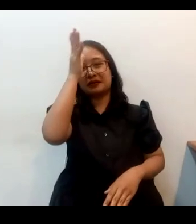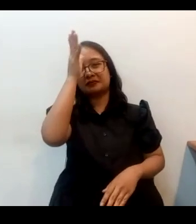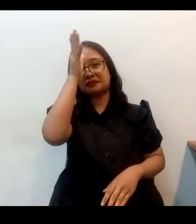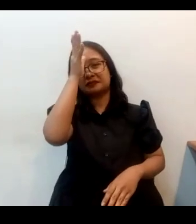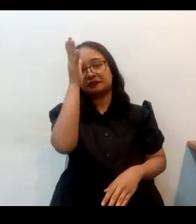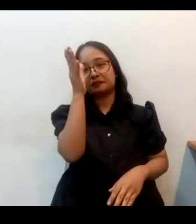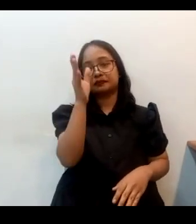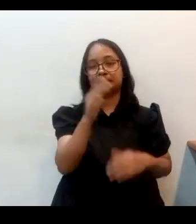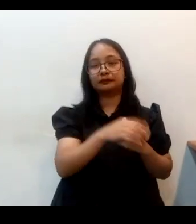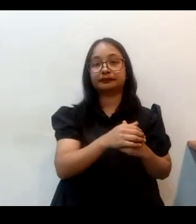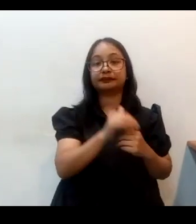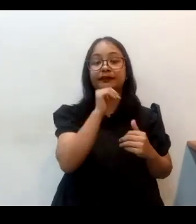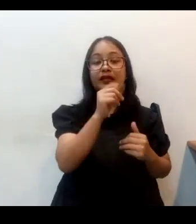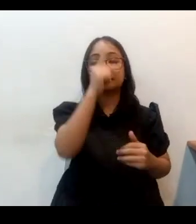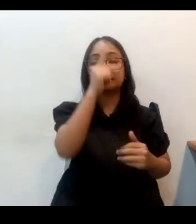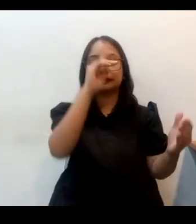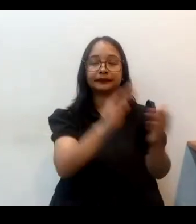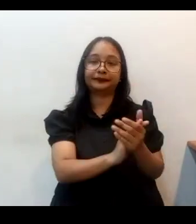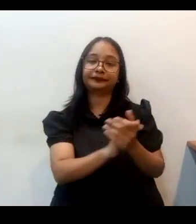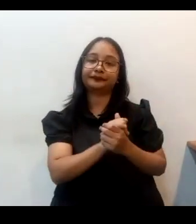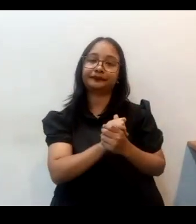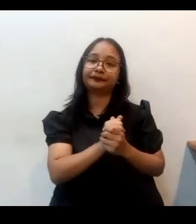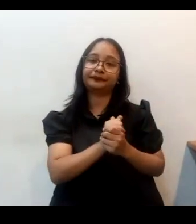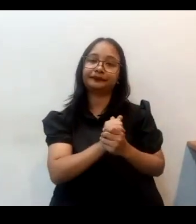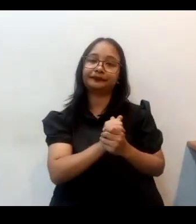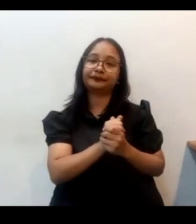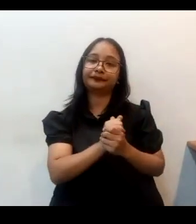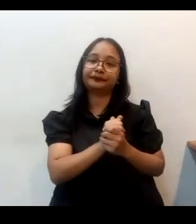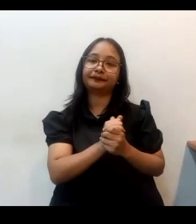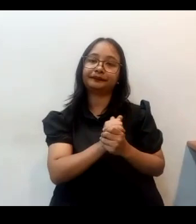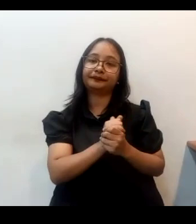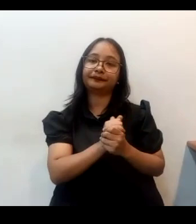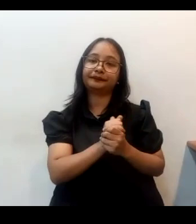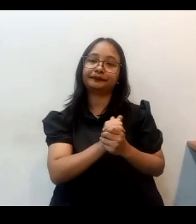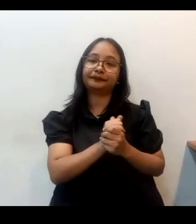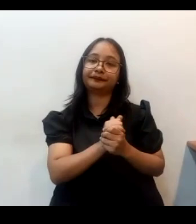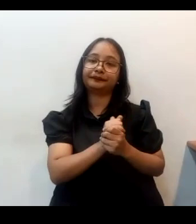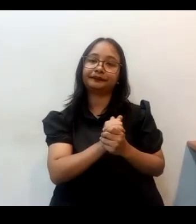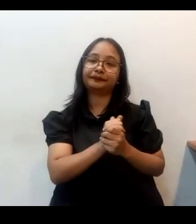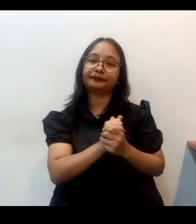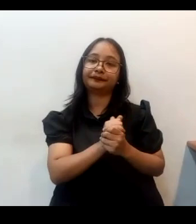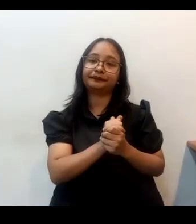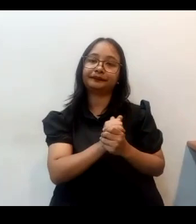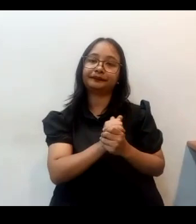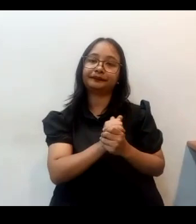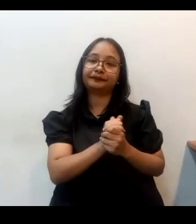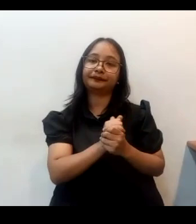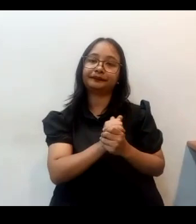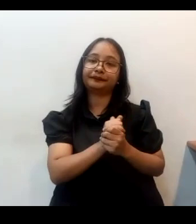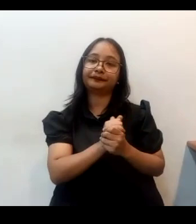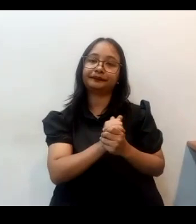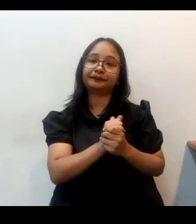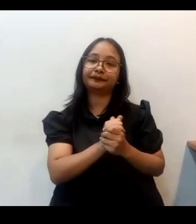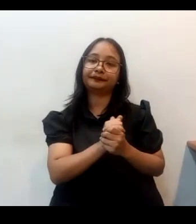So because of Jesus, he became totally alone. Kaya dahil kay Jesus, siya po talaga ay nag-iisa. But because